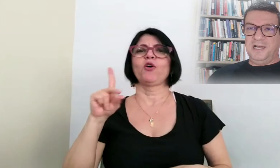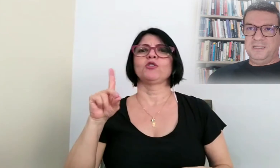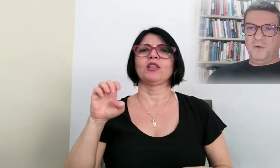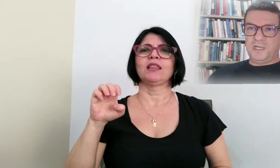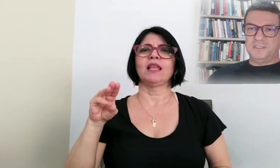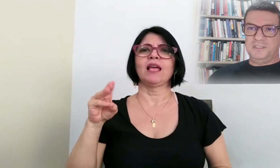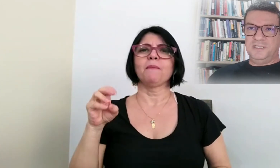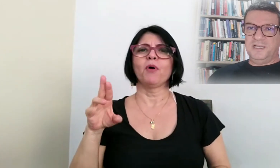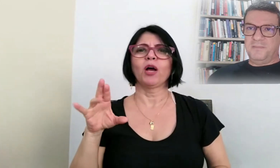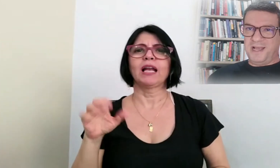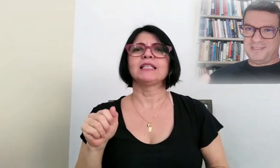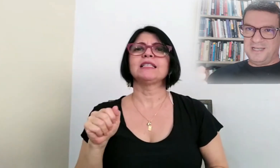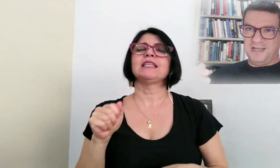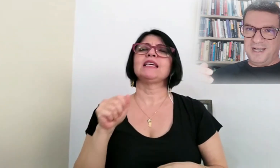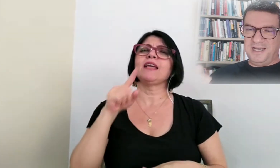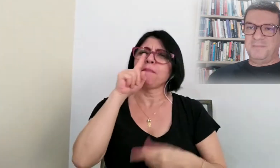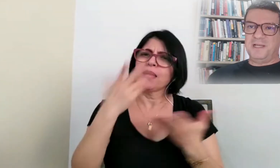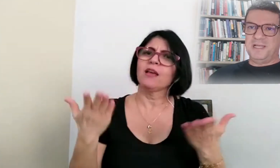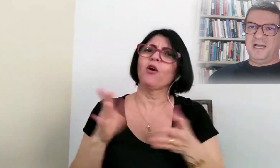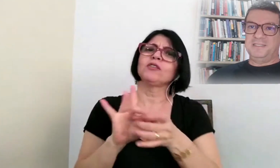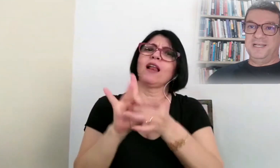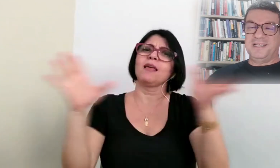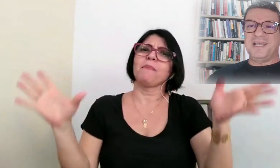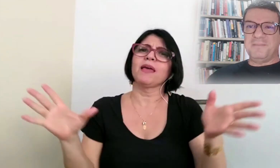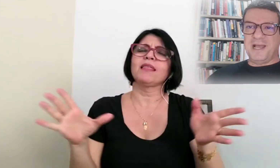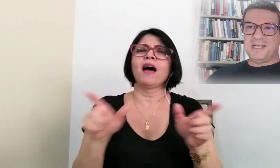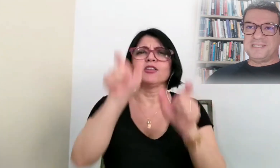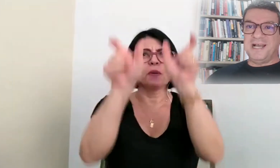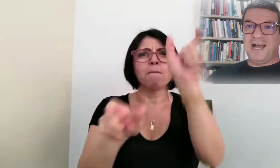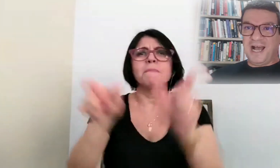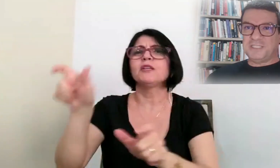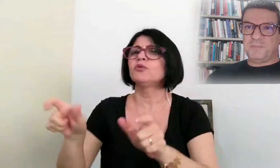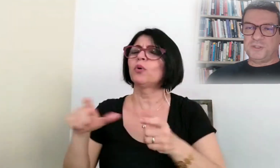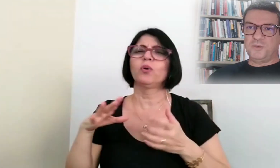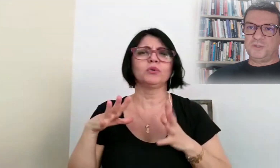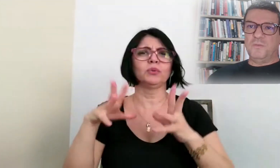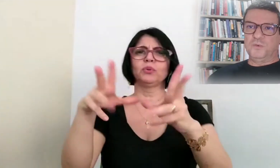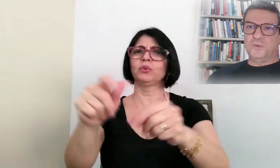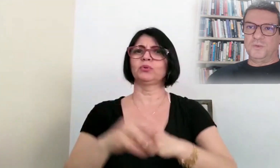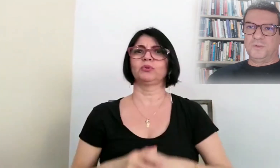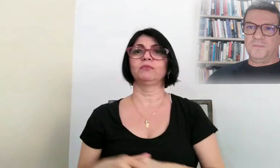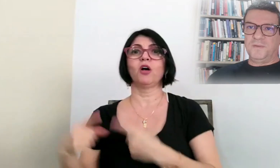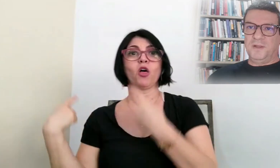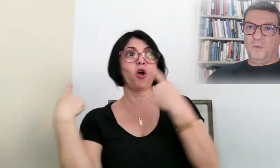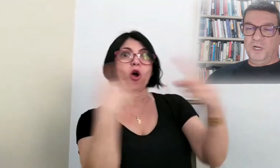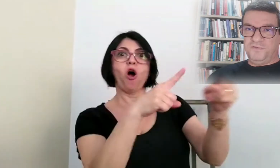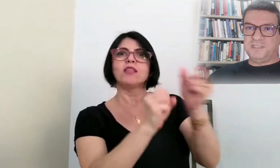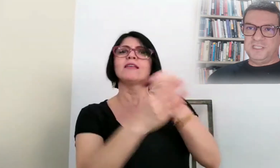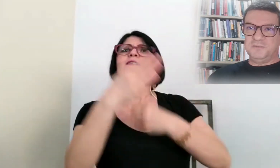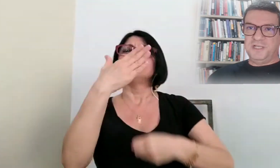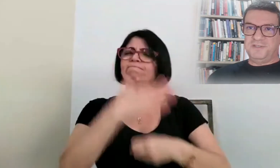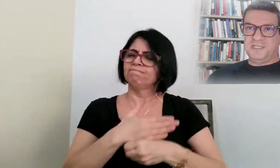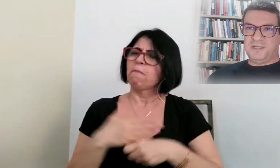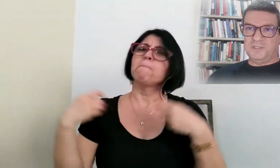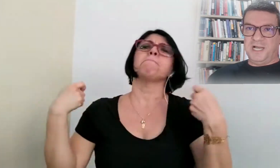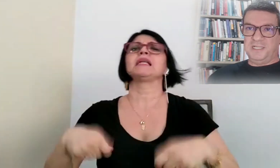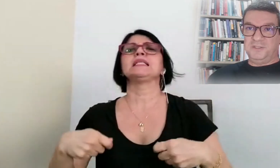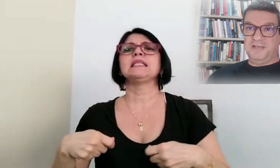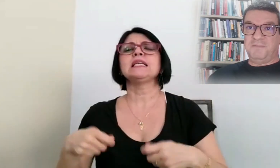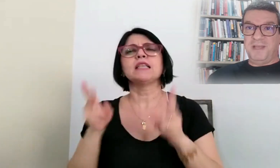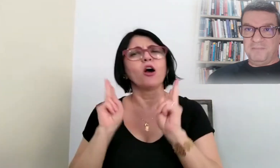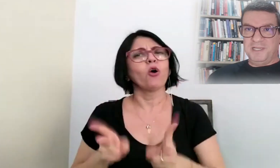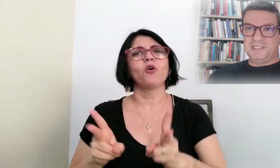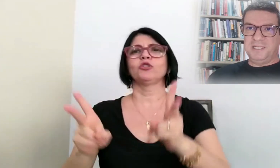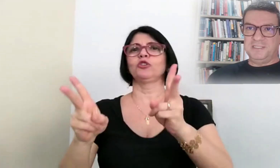ameaça a democracia, que ameaça a liberdade, que ameaça as pessoas como um todo. O antifascismo deve ser